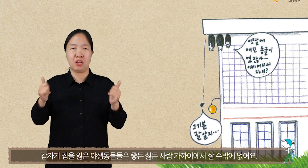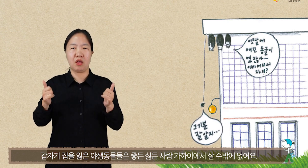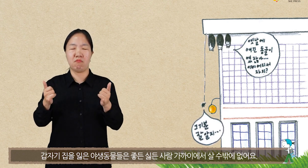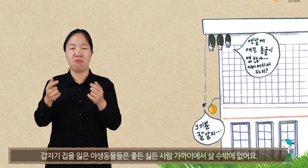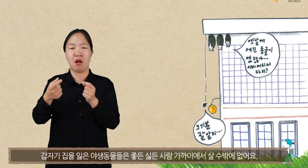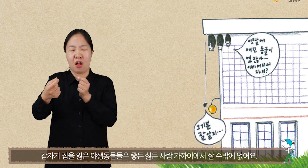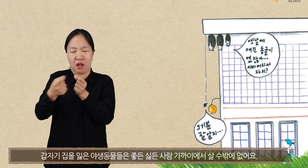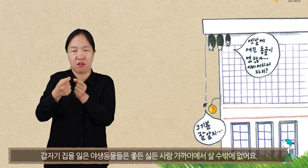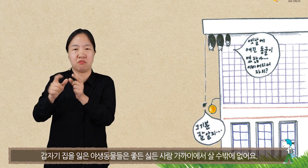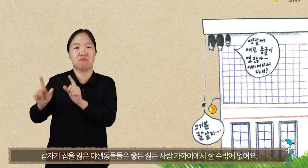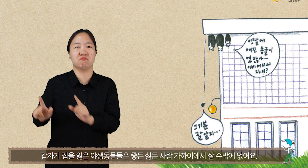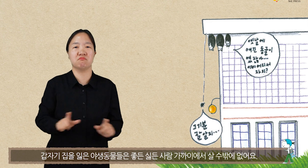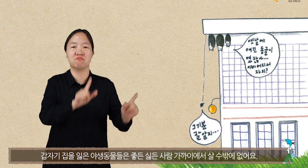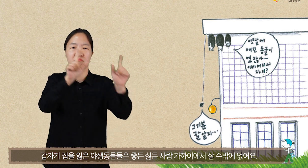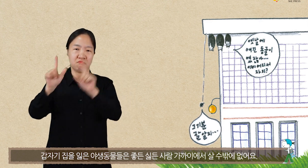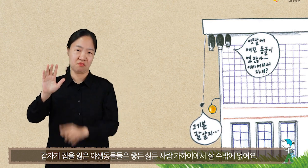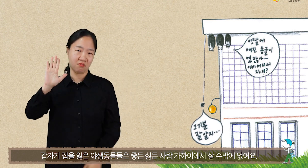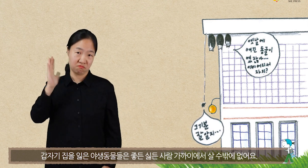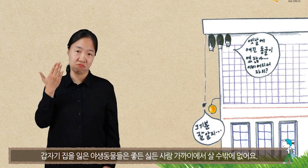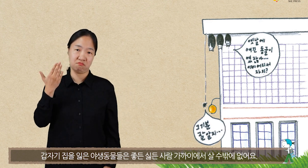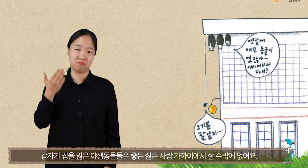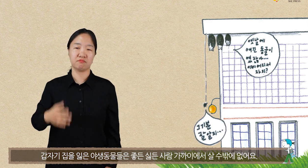없어요.